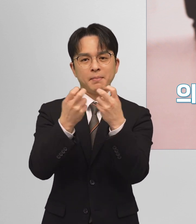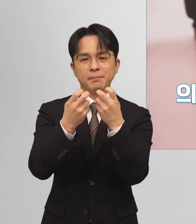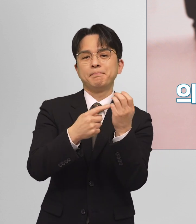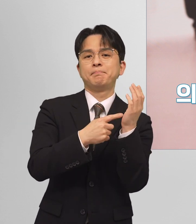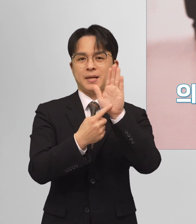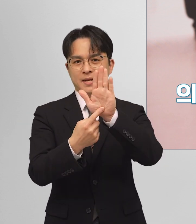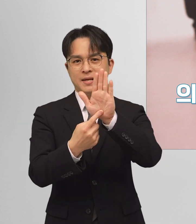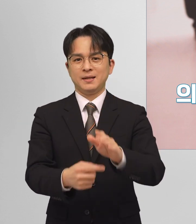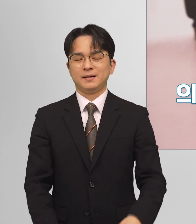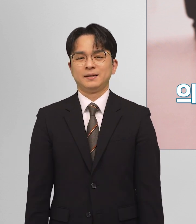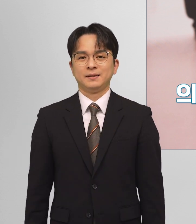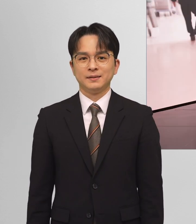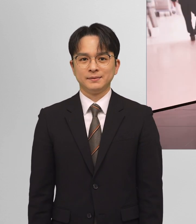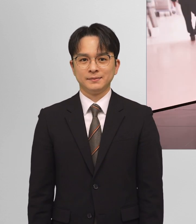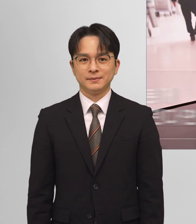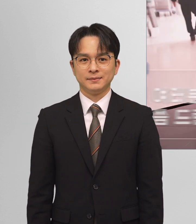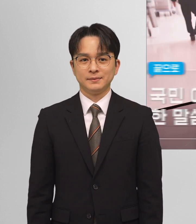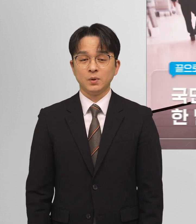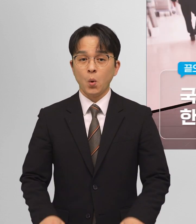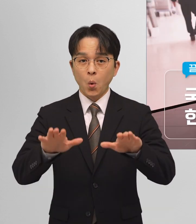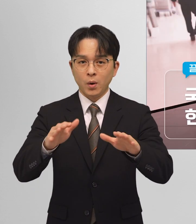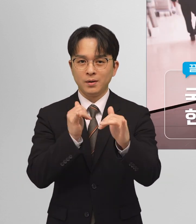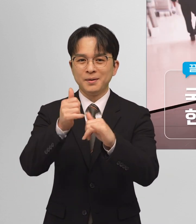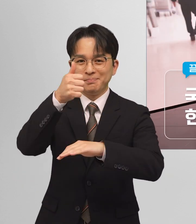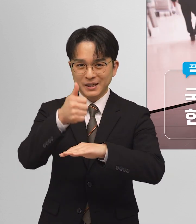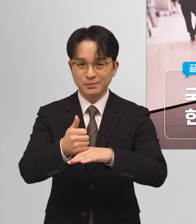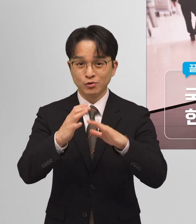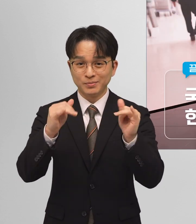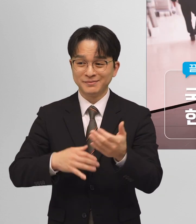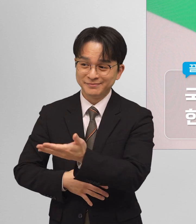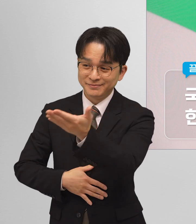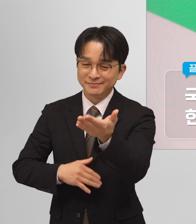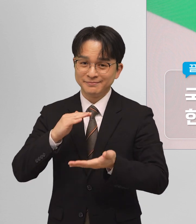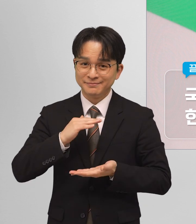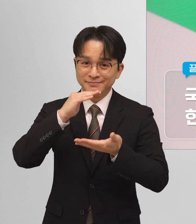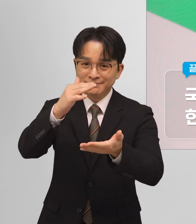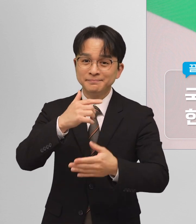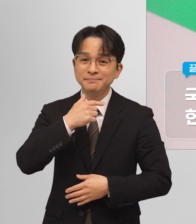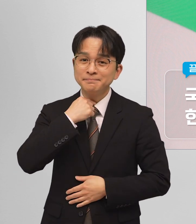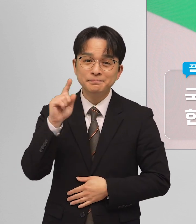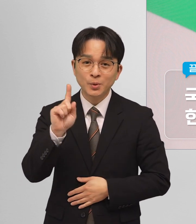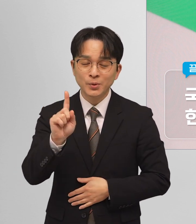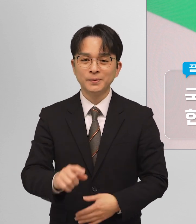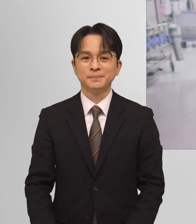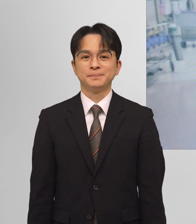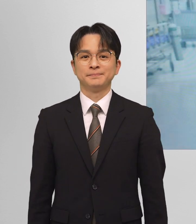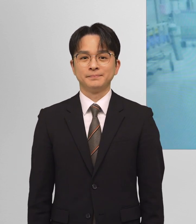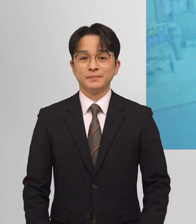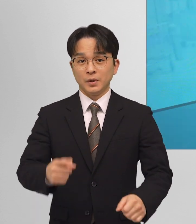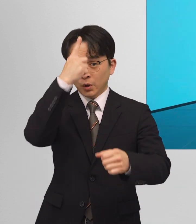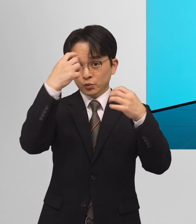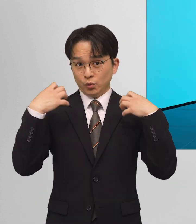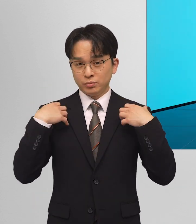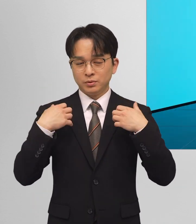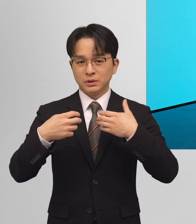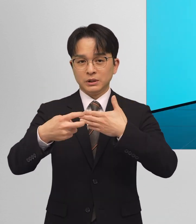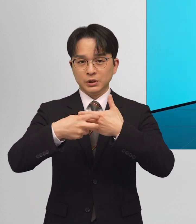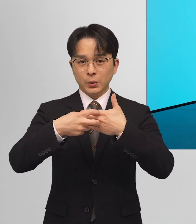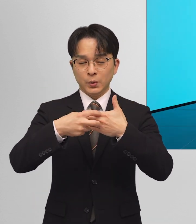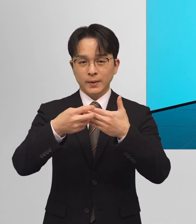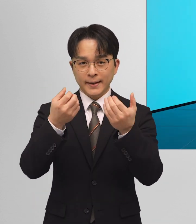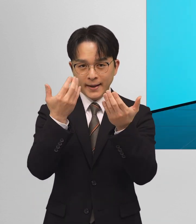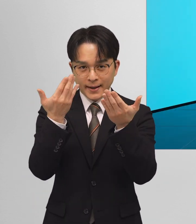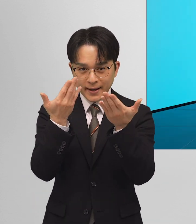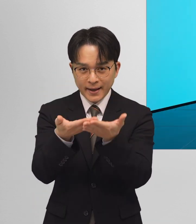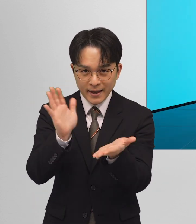패키지를 함께 발표했습니다. 네, 마지막으로 국민 여러분께 한 말씀 좀 해주시죠. 정부는 우리 모두를